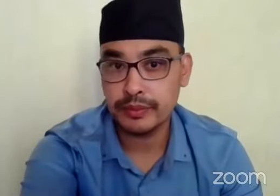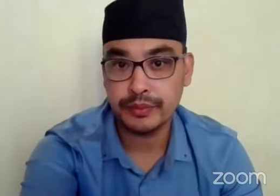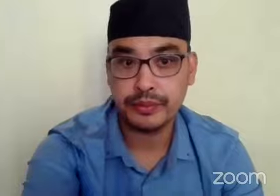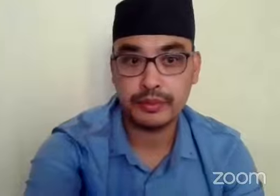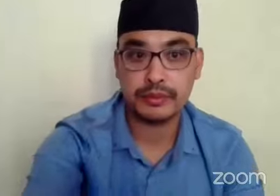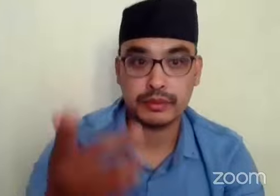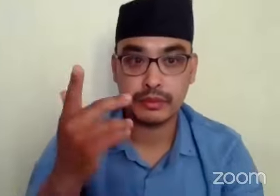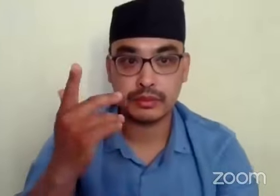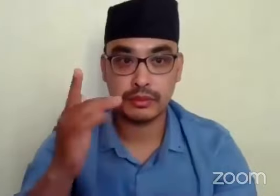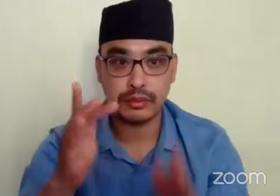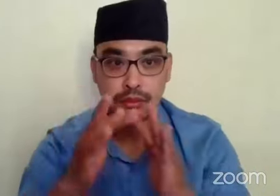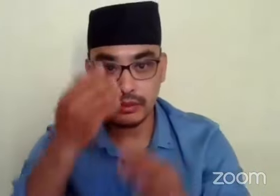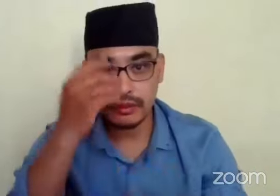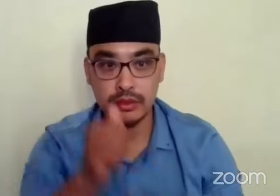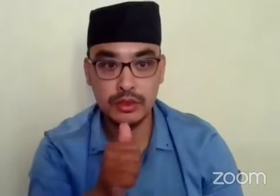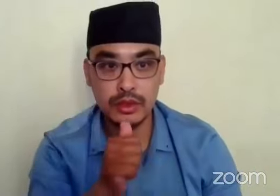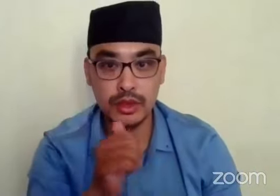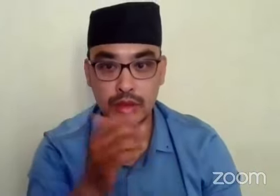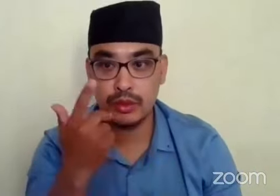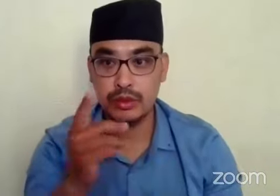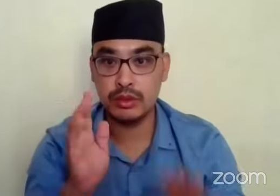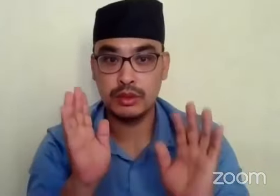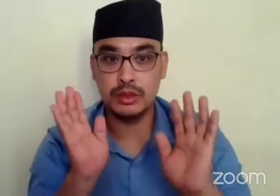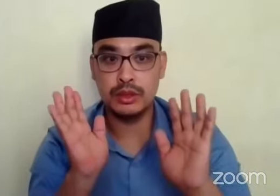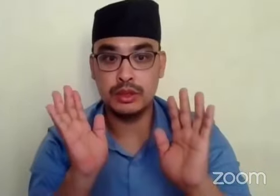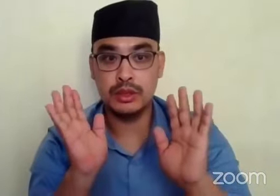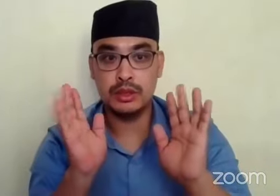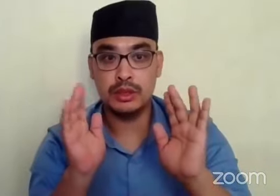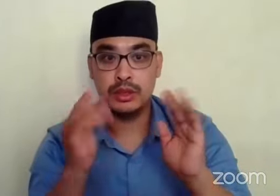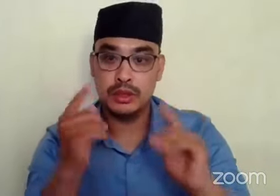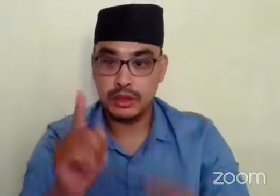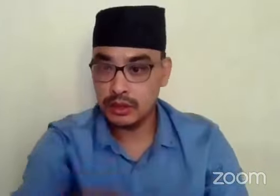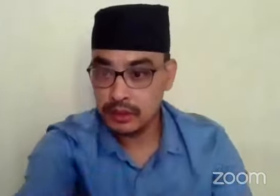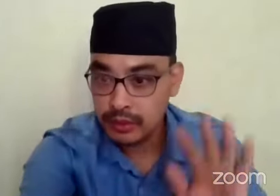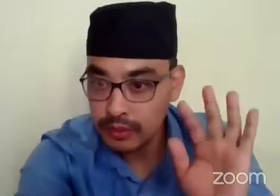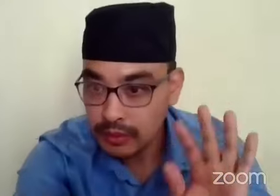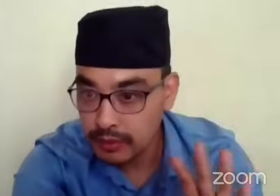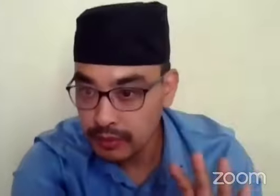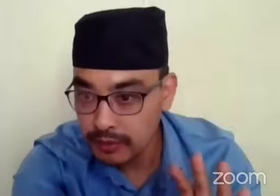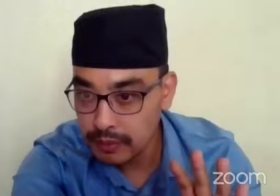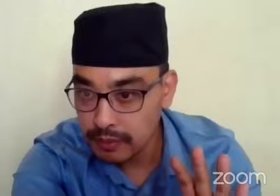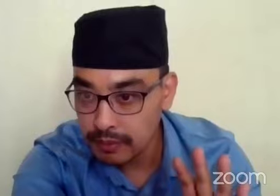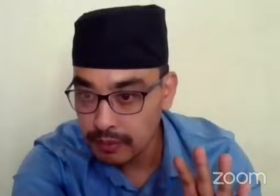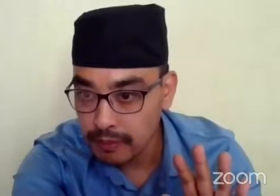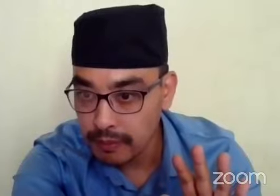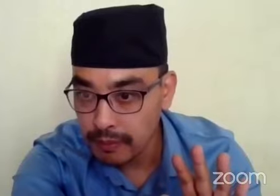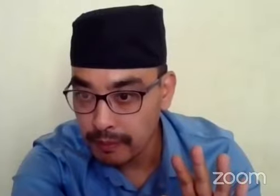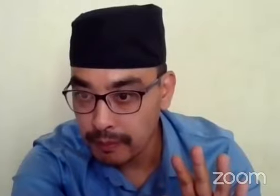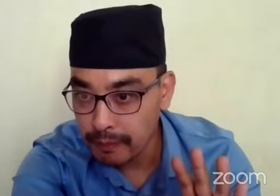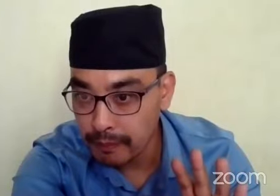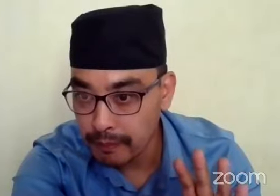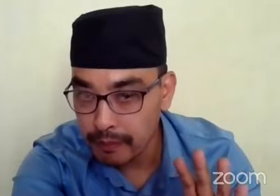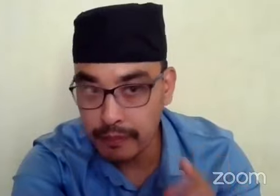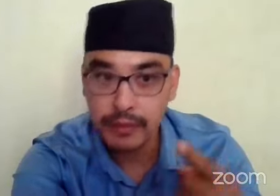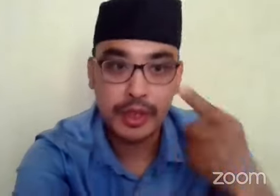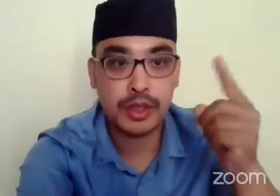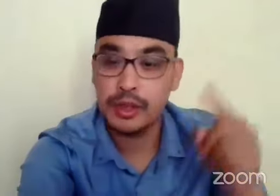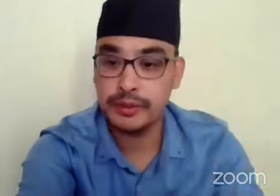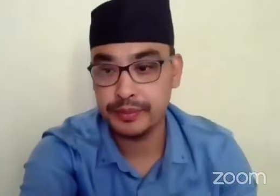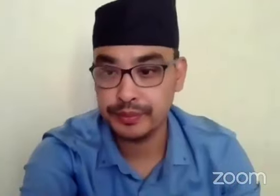अब मिथ्याहरू आएका छन् तिनीहरूले चाहिँ अब कसैले अब के भयो